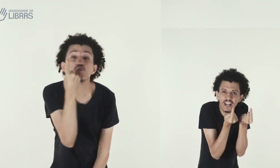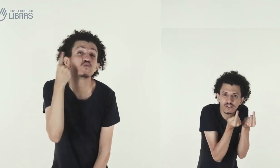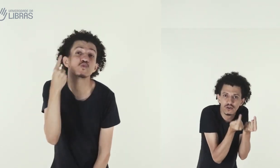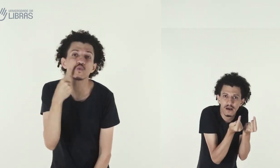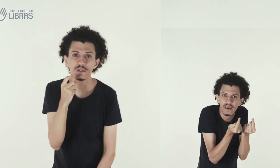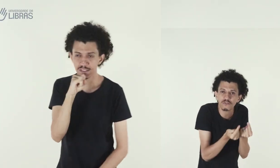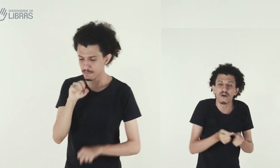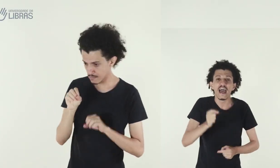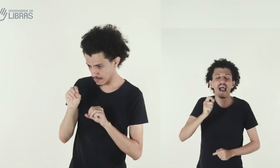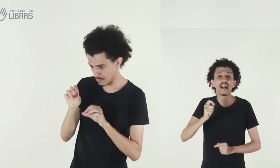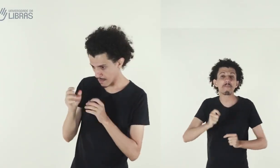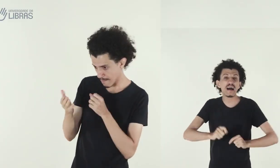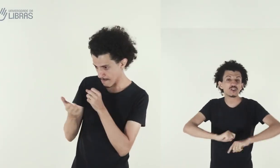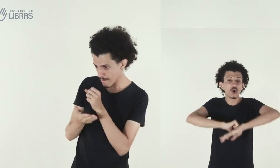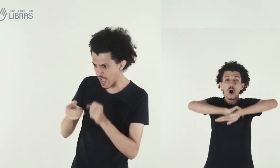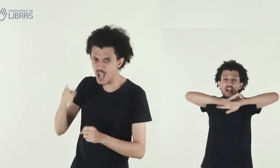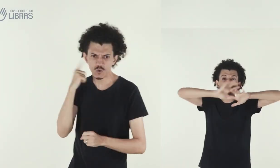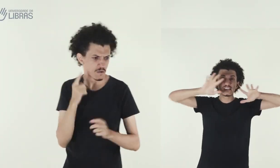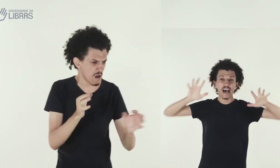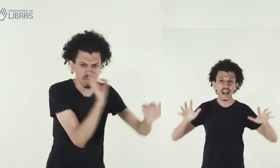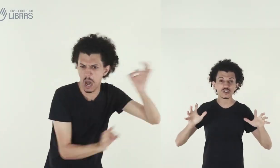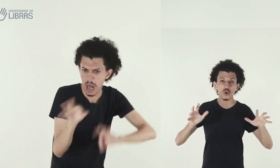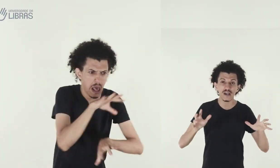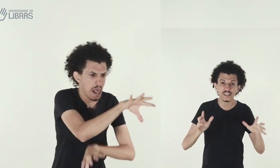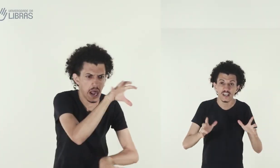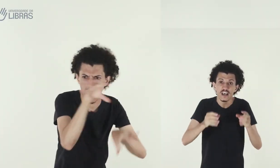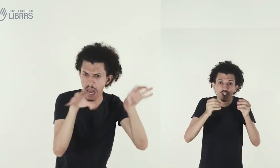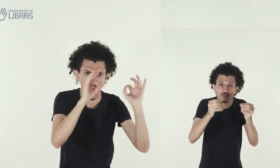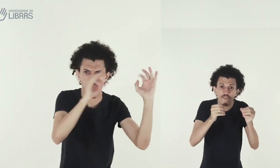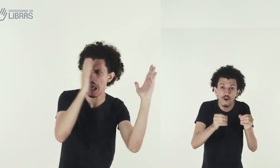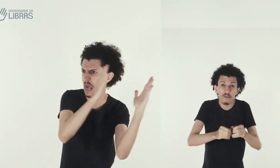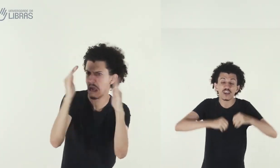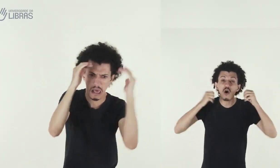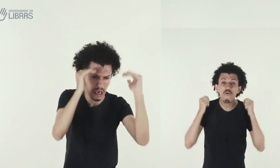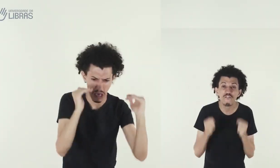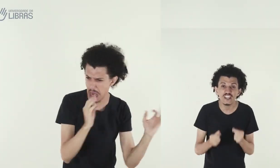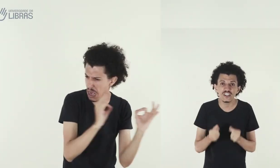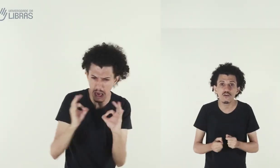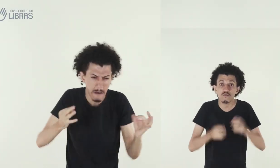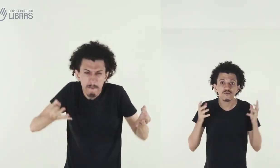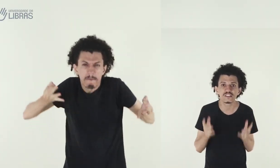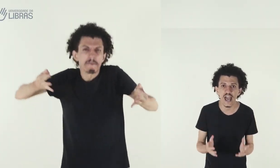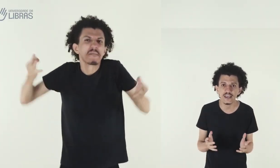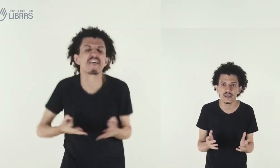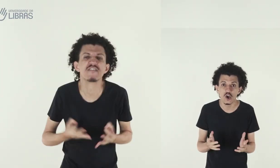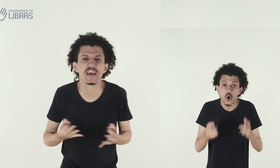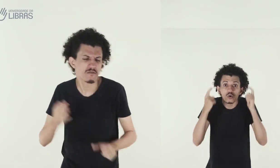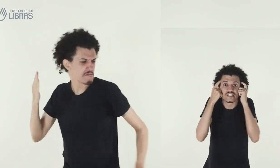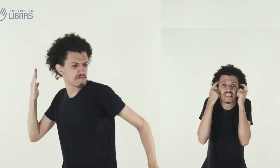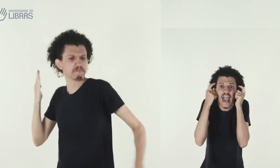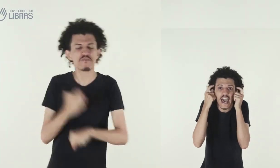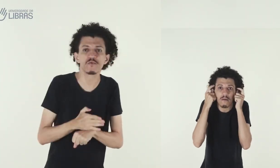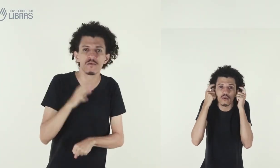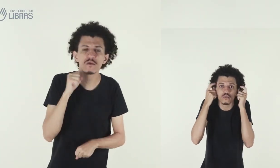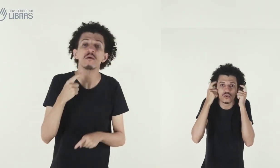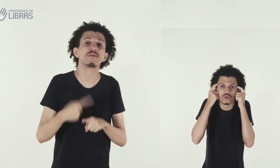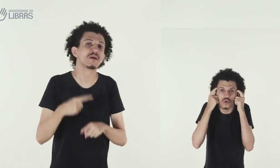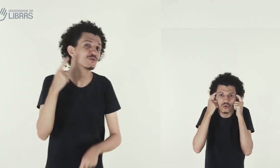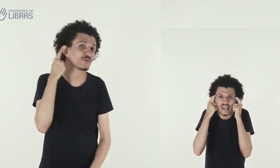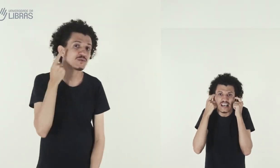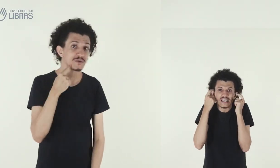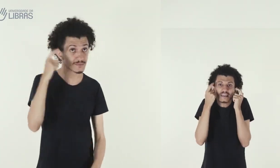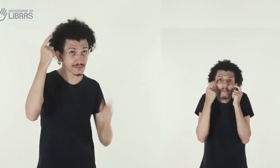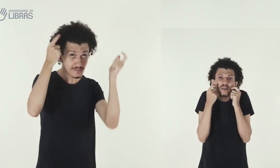de direcionamento é capaz de organizar as coisas de uma forma que ouvinte nenhum consegue. O cérebro